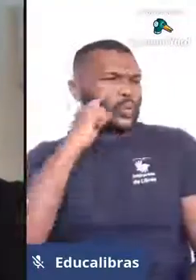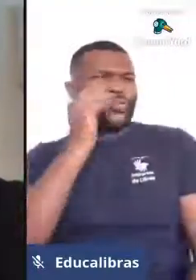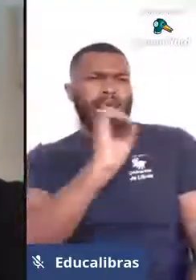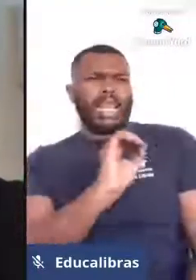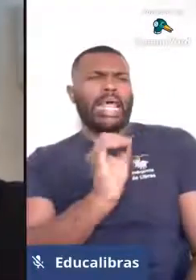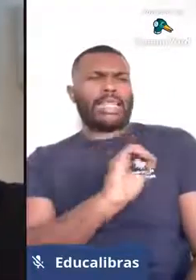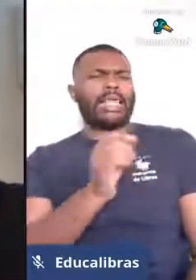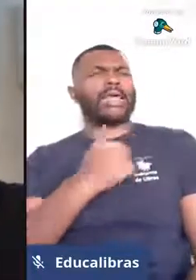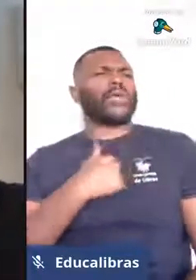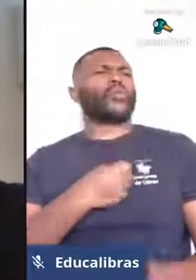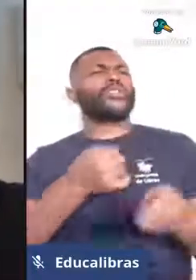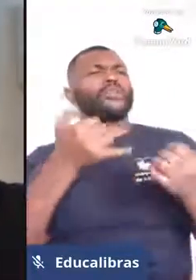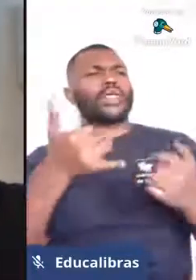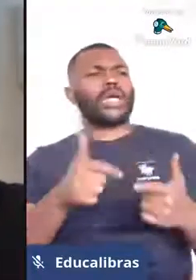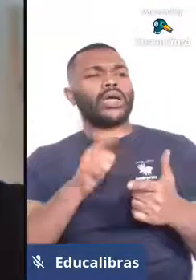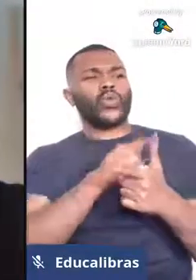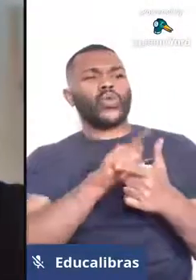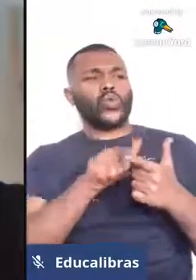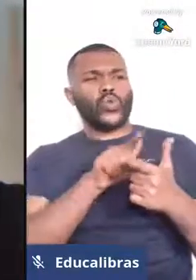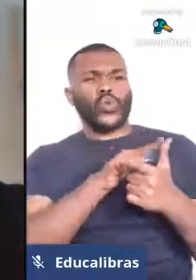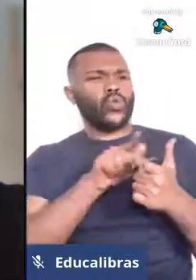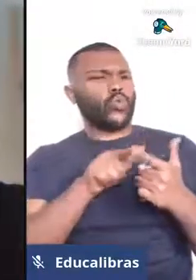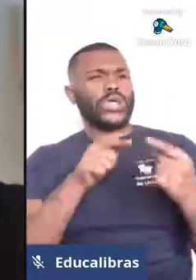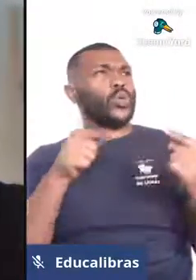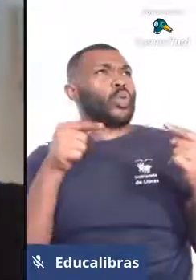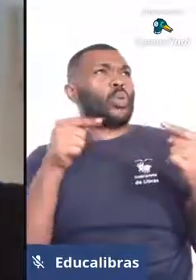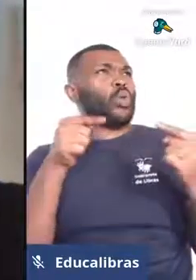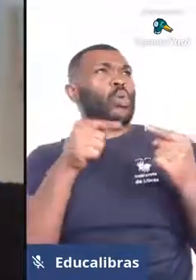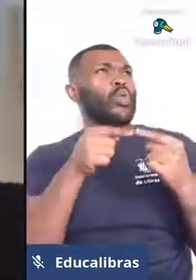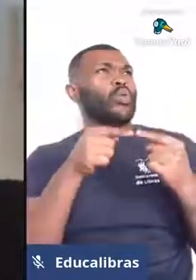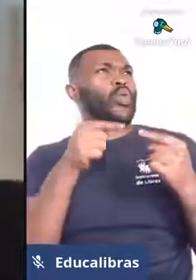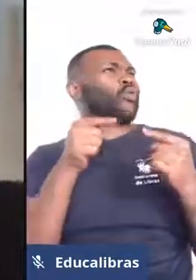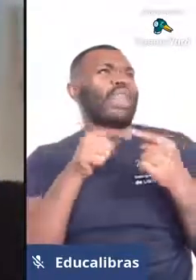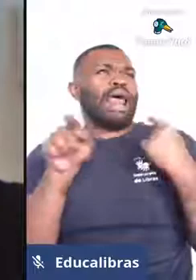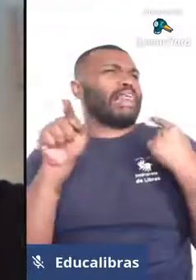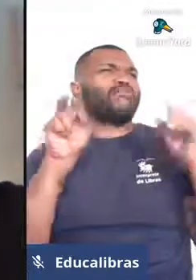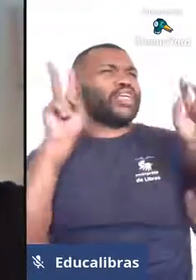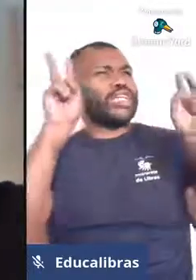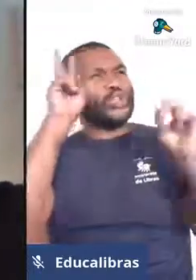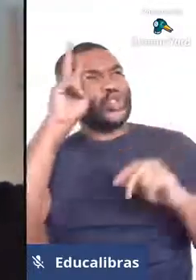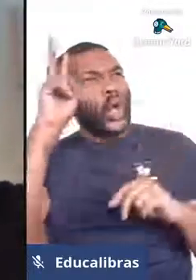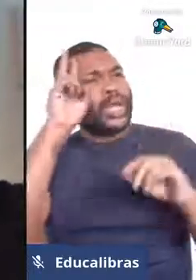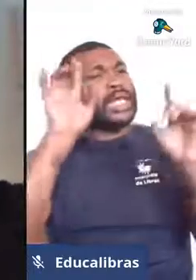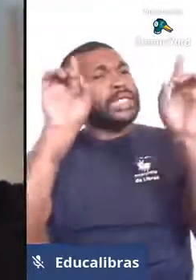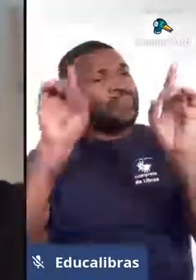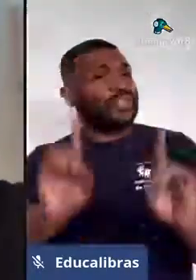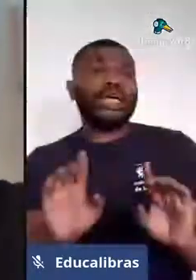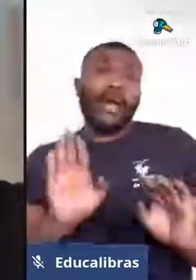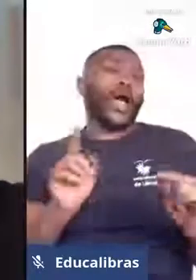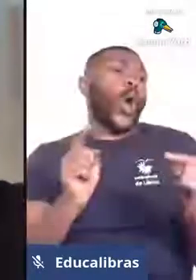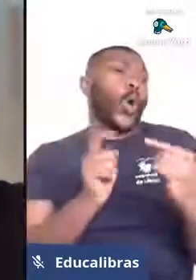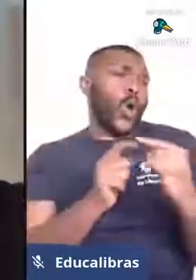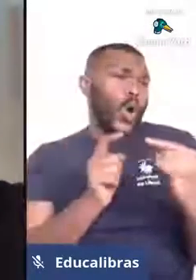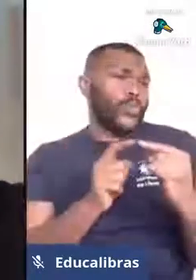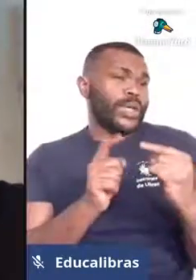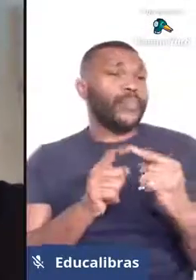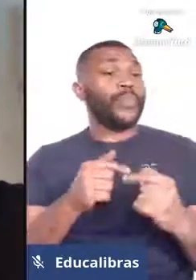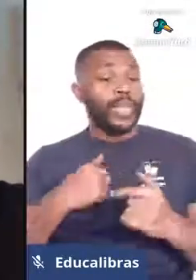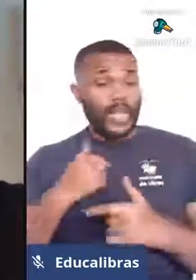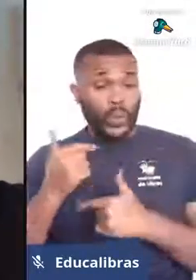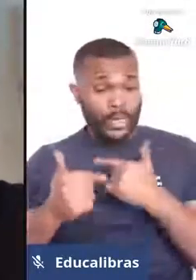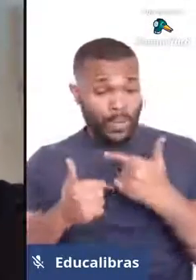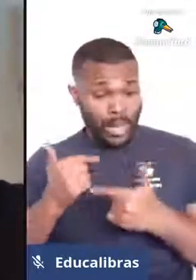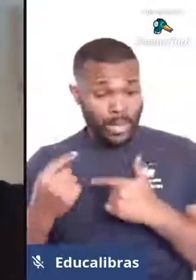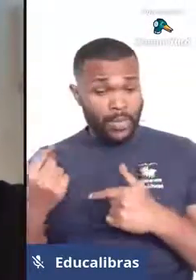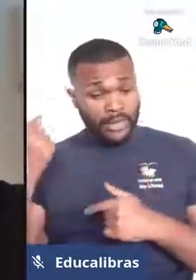dois grupos, né, que não tem nada a ver com deficiência, mas, como você falou, tem tudo a ver, né? Eu trabalhei muito tempo com